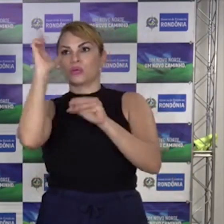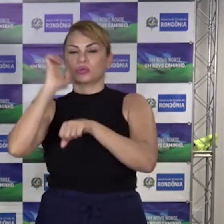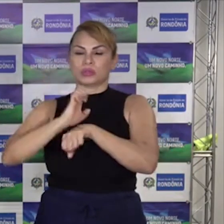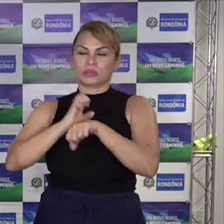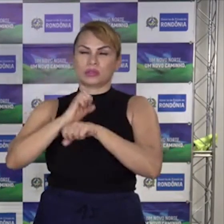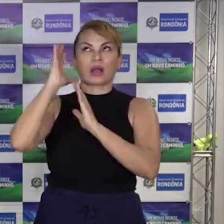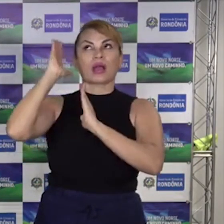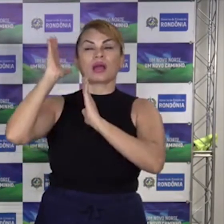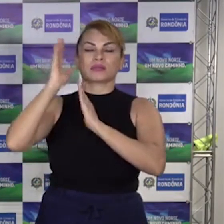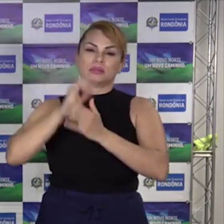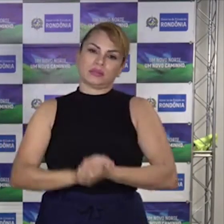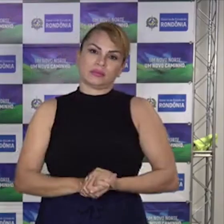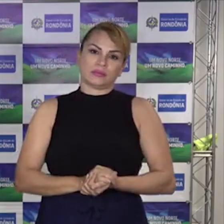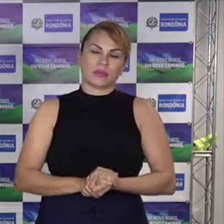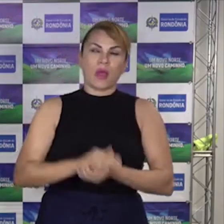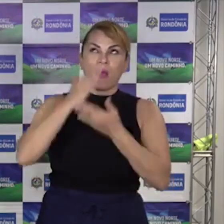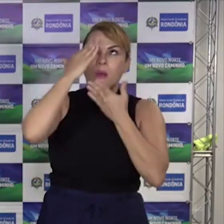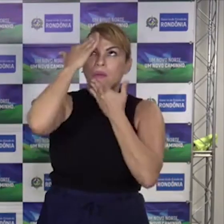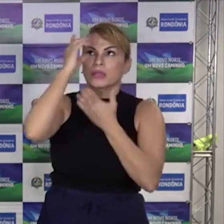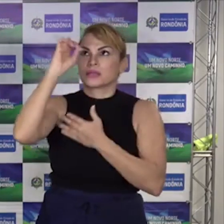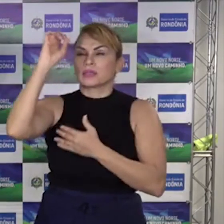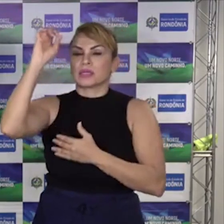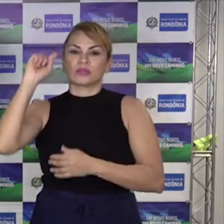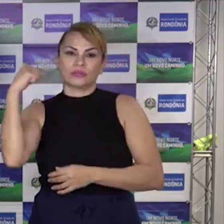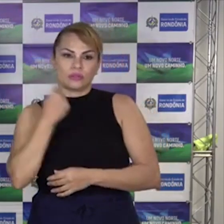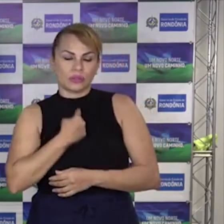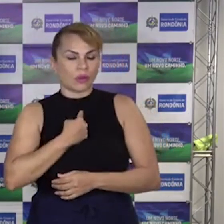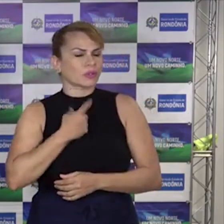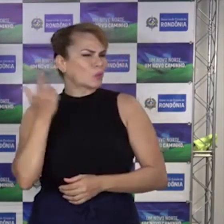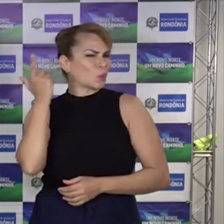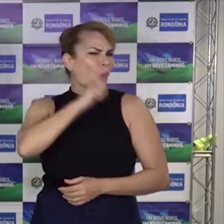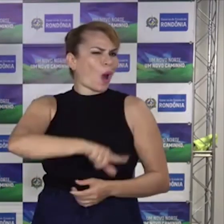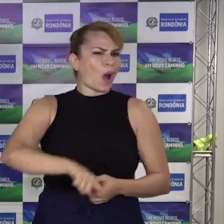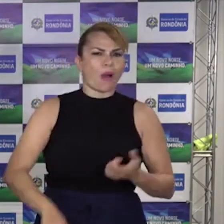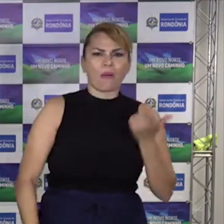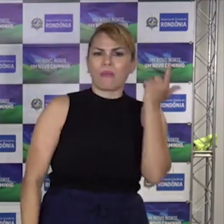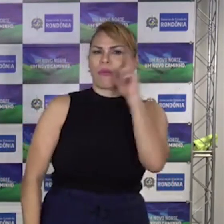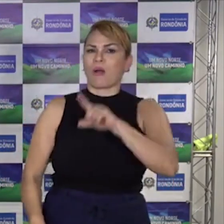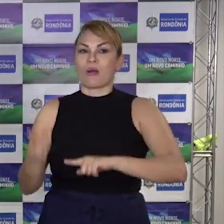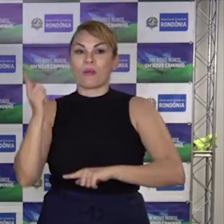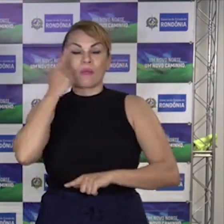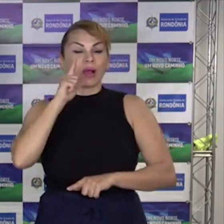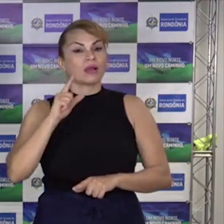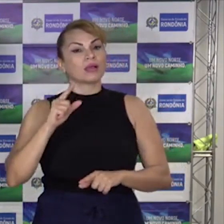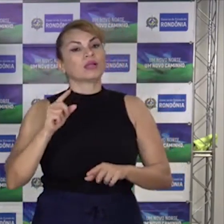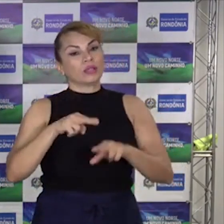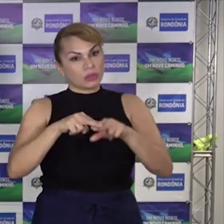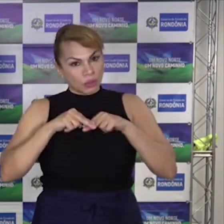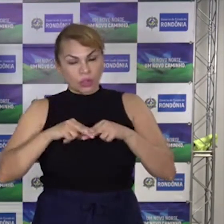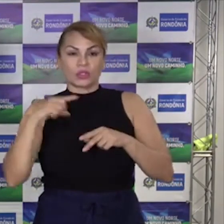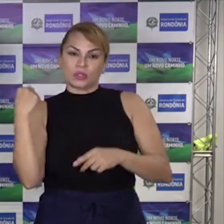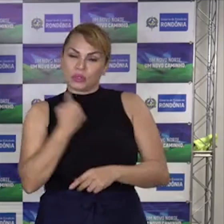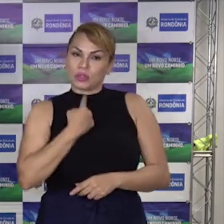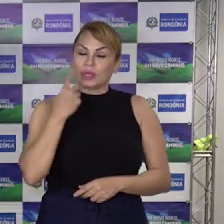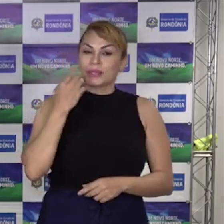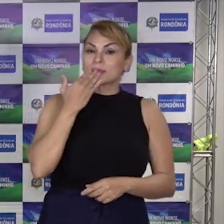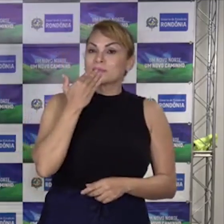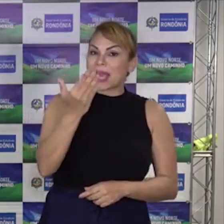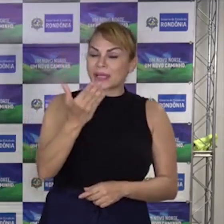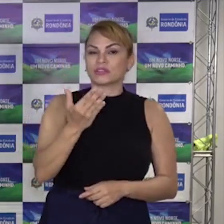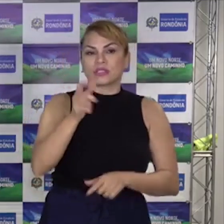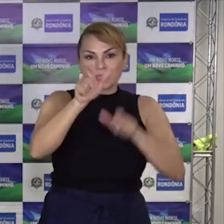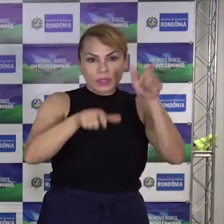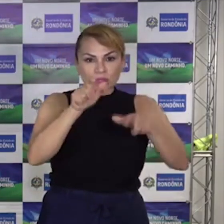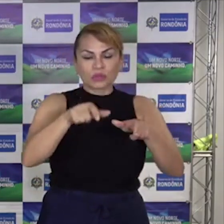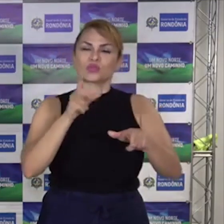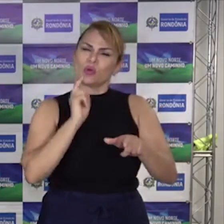suspensos também os transportes de pacientes para outros estados graças a Deus nós estamos vencendo virando essa página e a gente pede